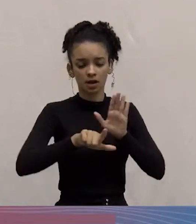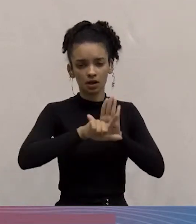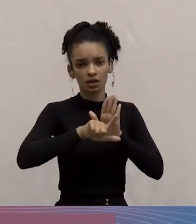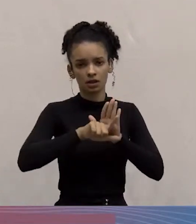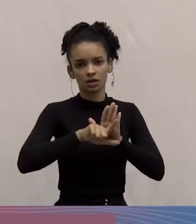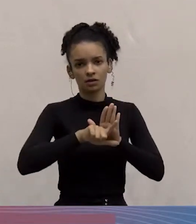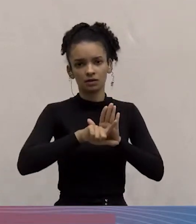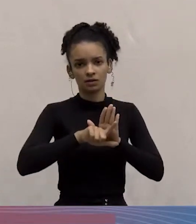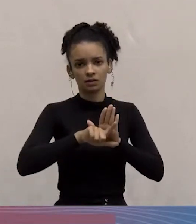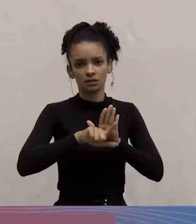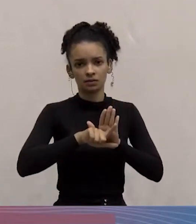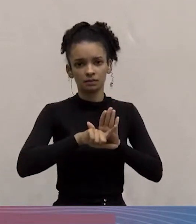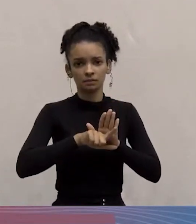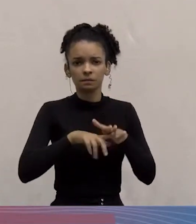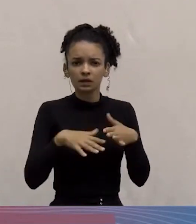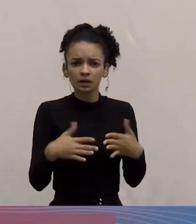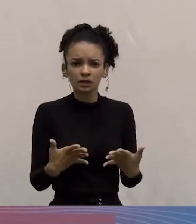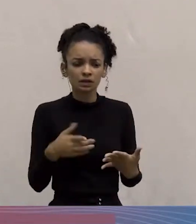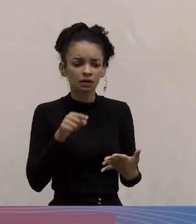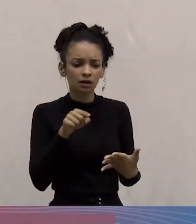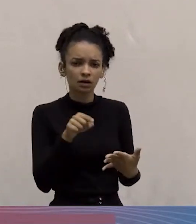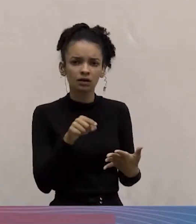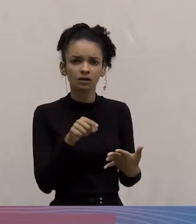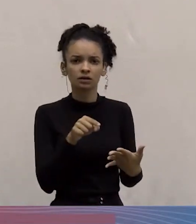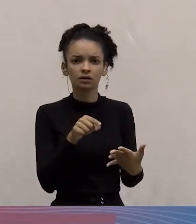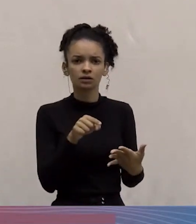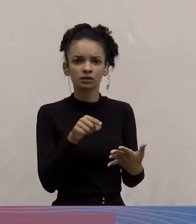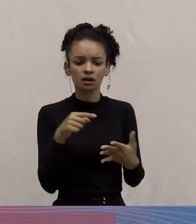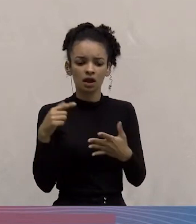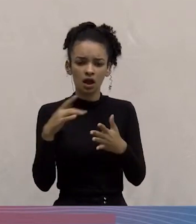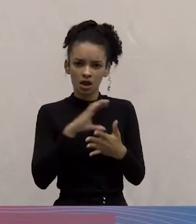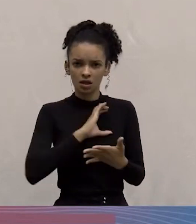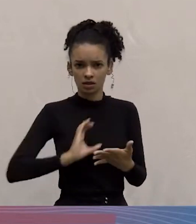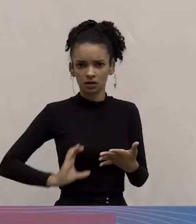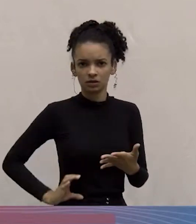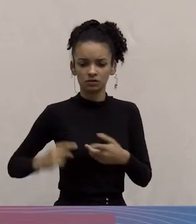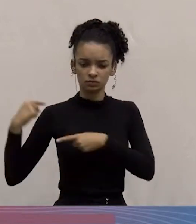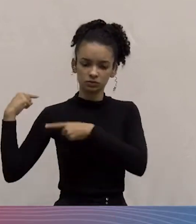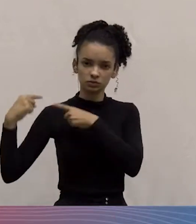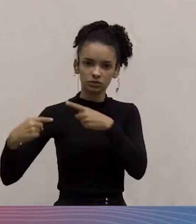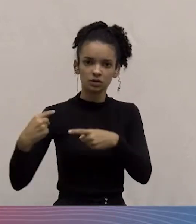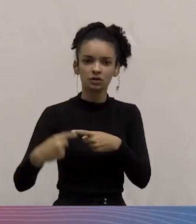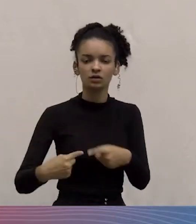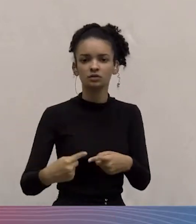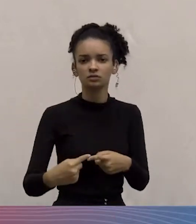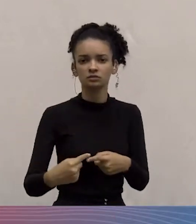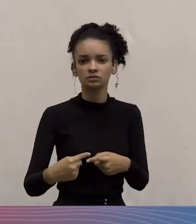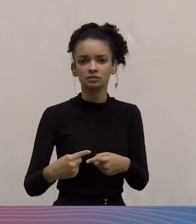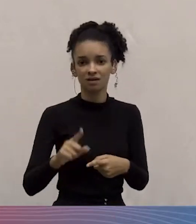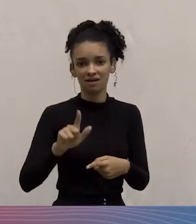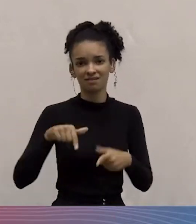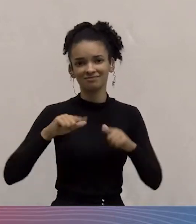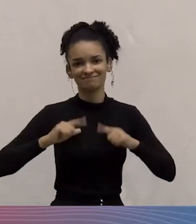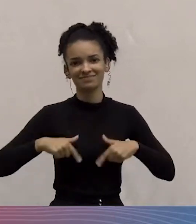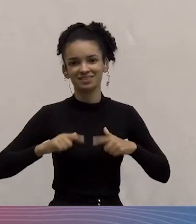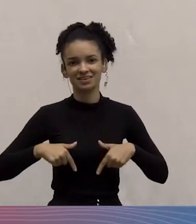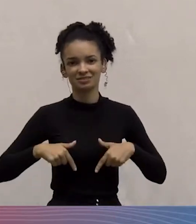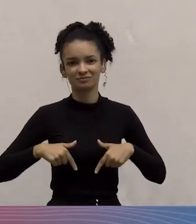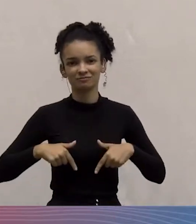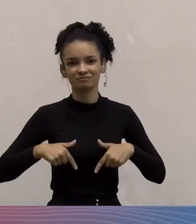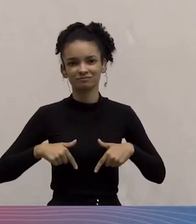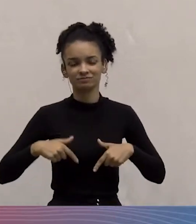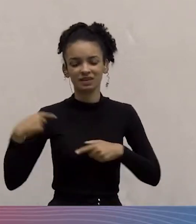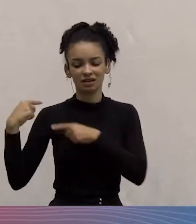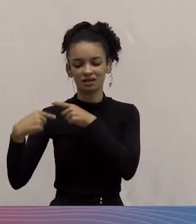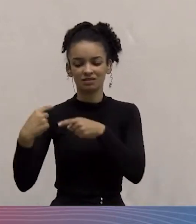lei. Então ele, a procedência de Cristo é Israel. Ele procedeu